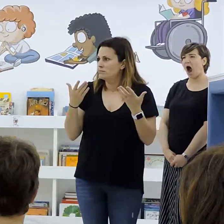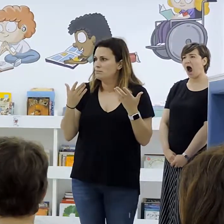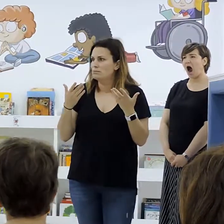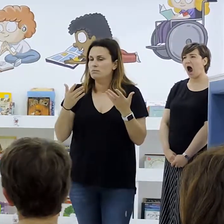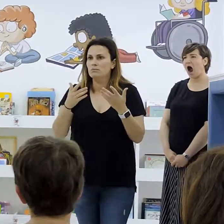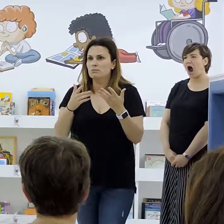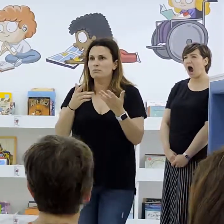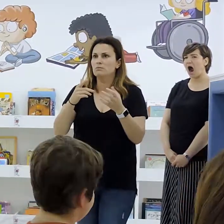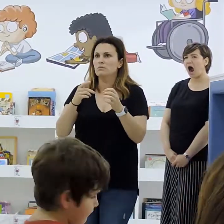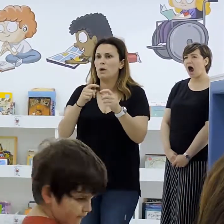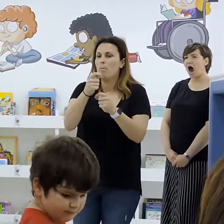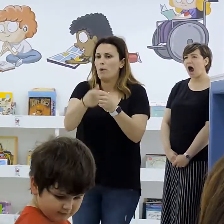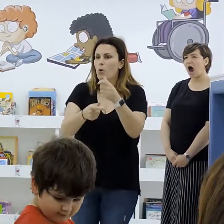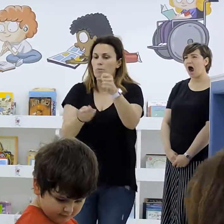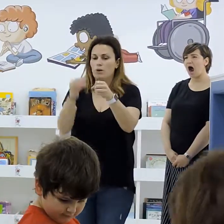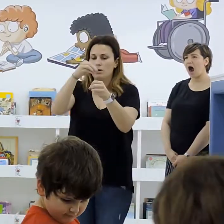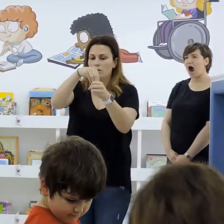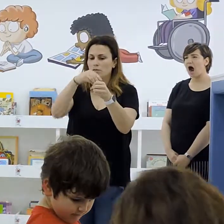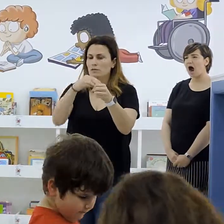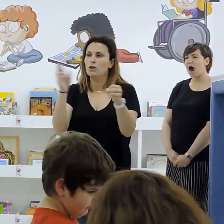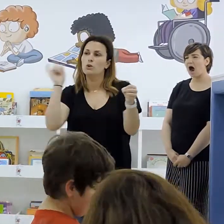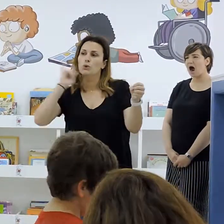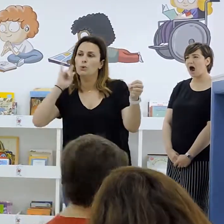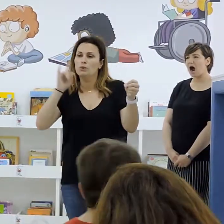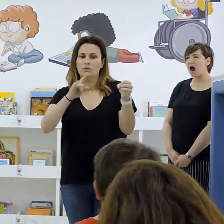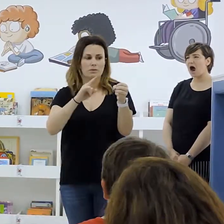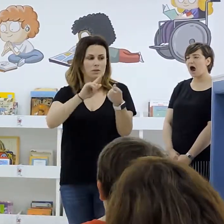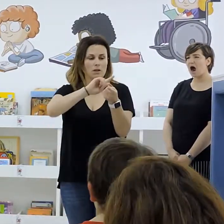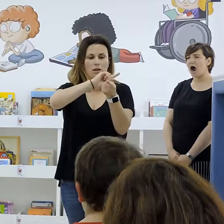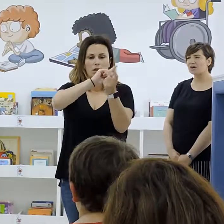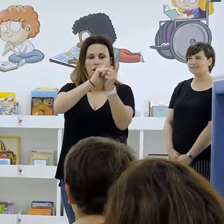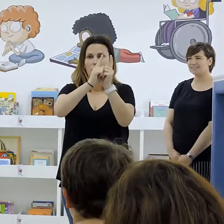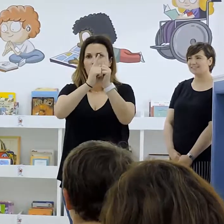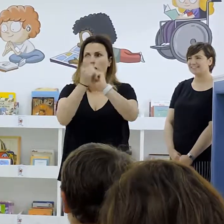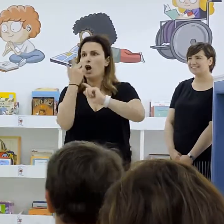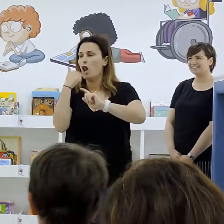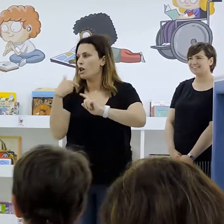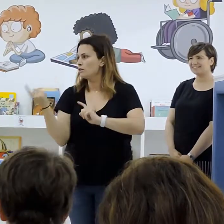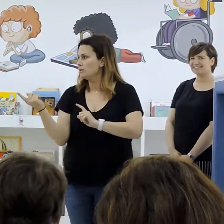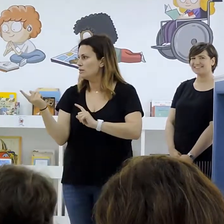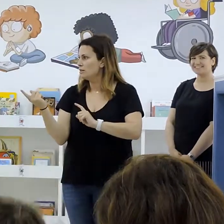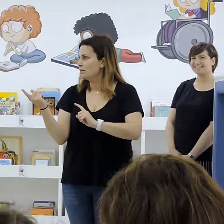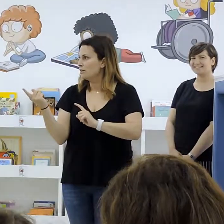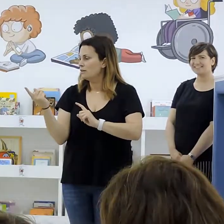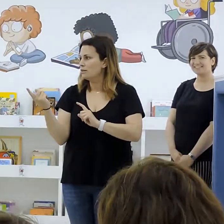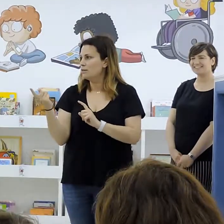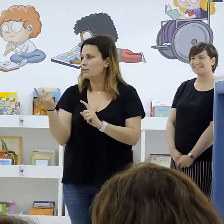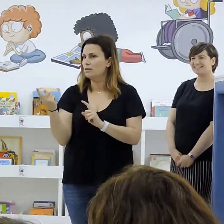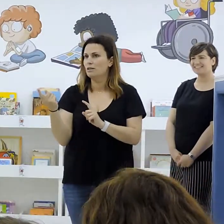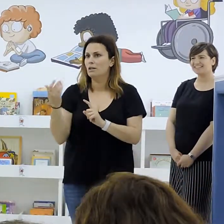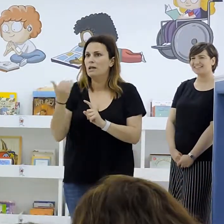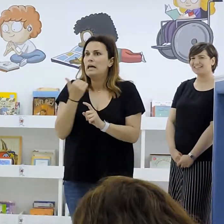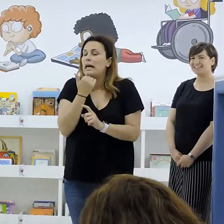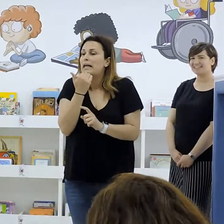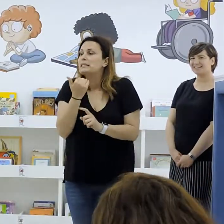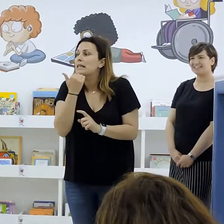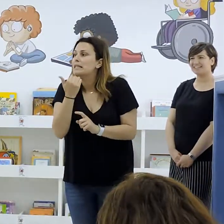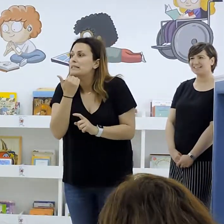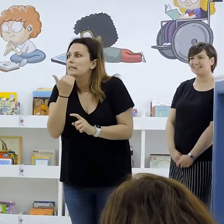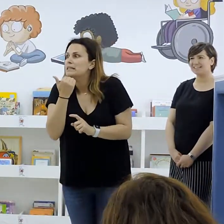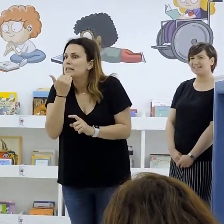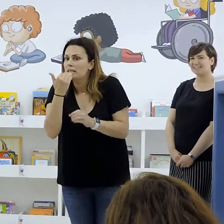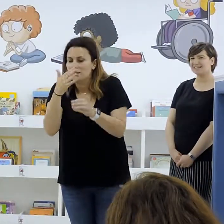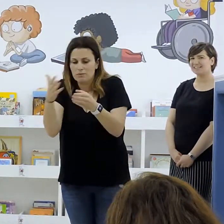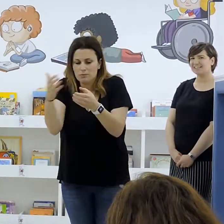a medida que el pañuelo entra, yo hago, el pañuelo va cambiando de color. Y cuando solo queda una esquinita